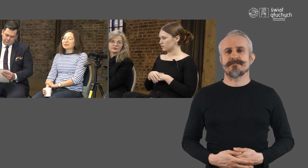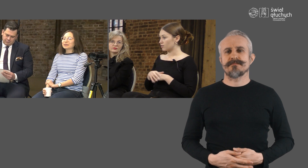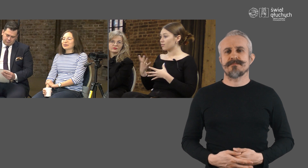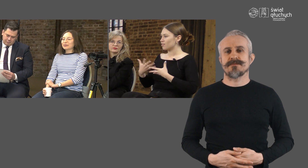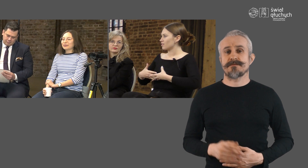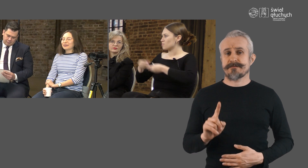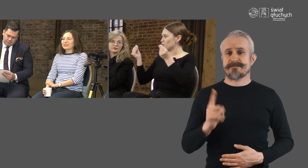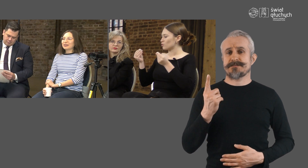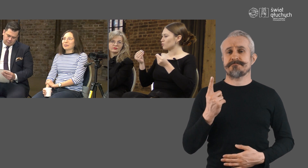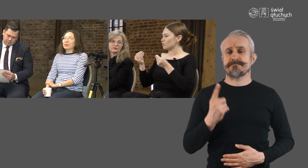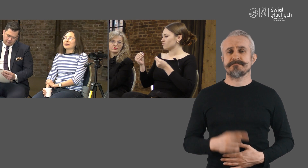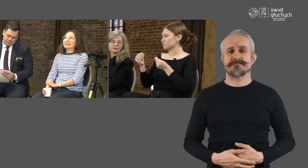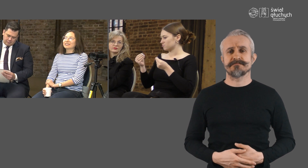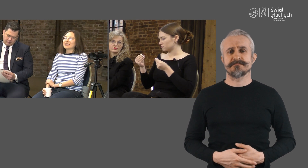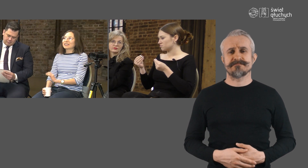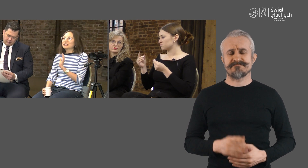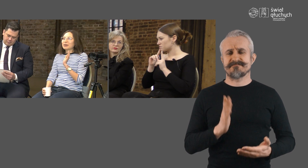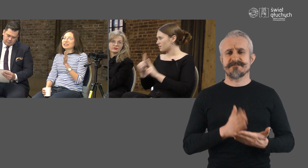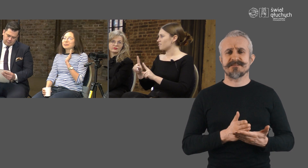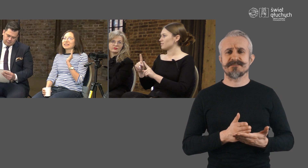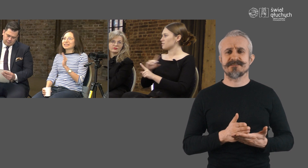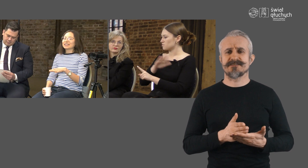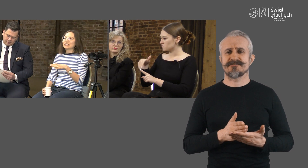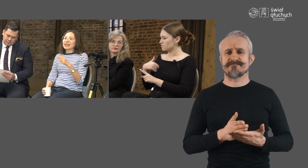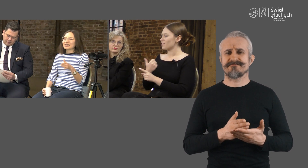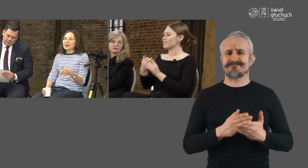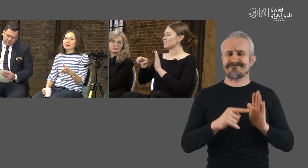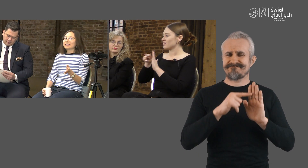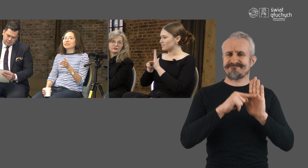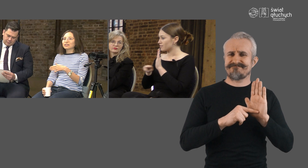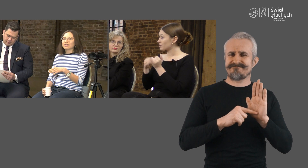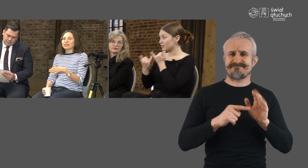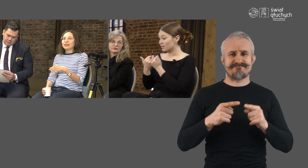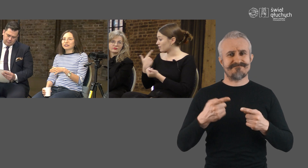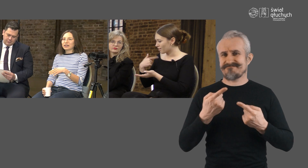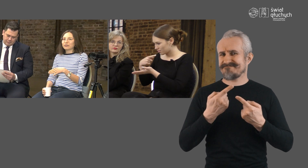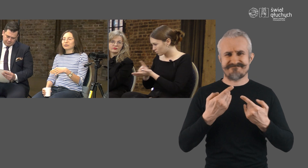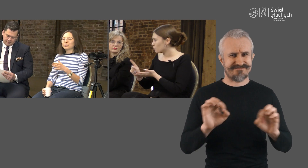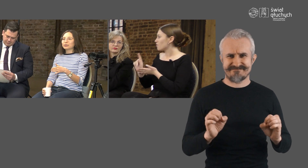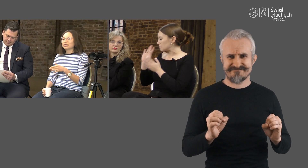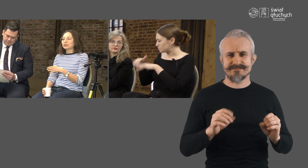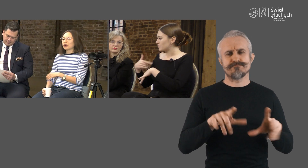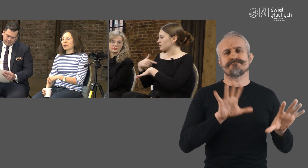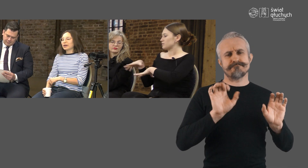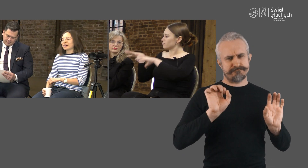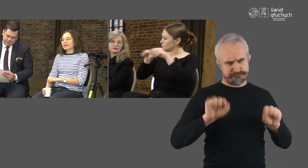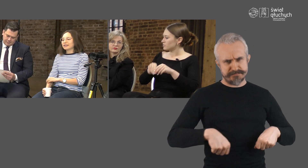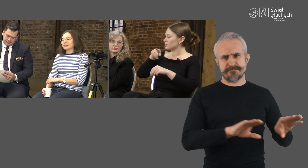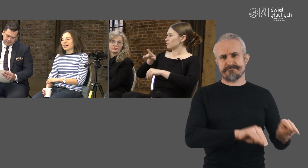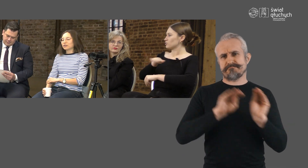na początku wiadomo, tak trzymaliśmy zasady, że jak nie dam rady, no to najwyżej pójdę do